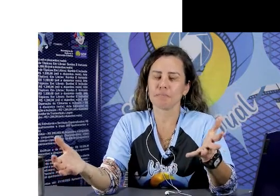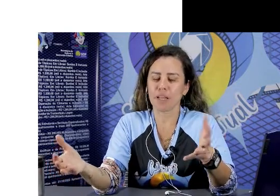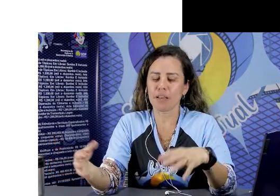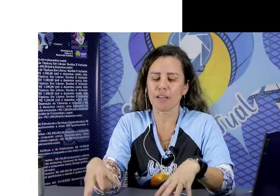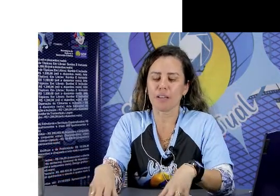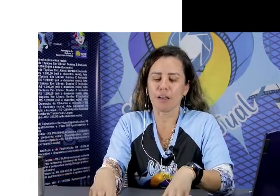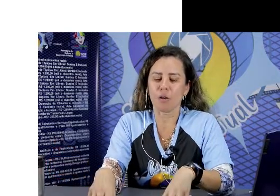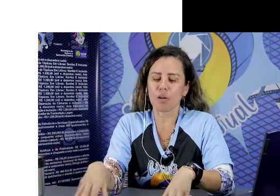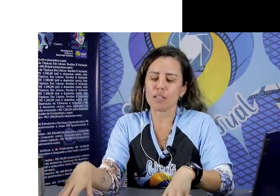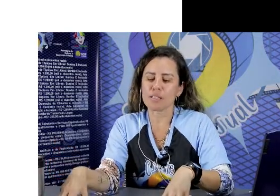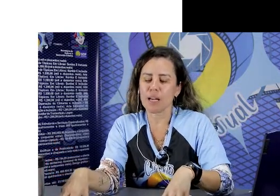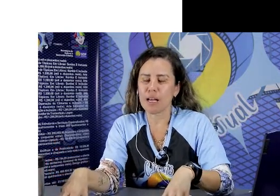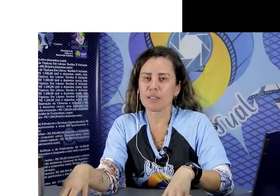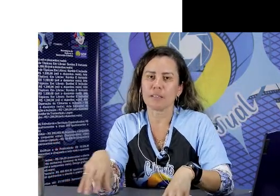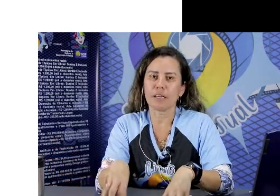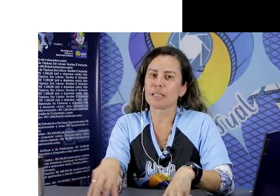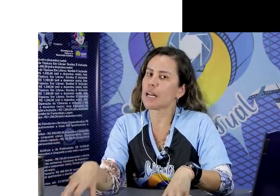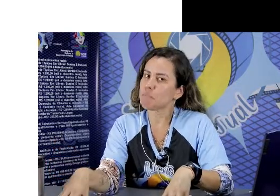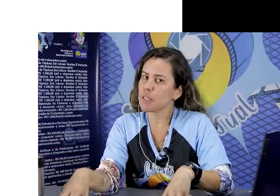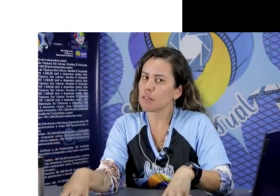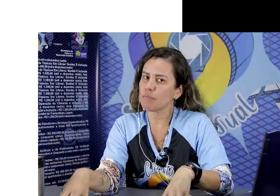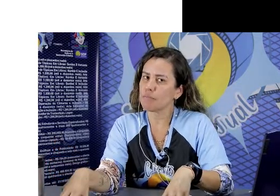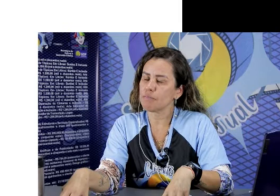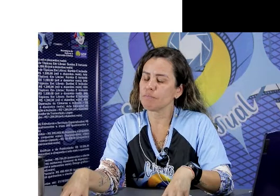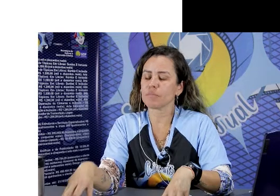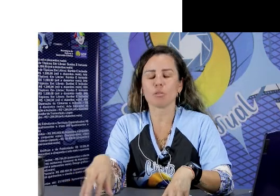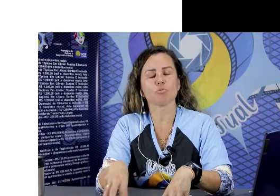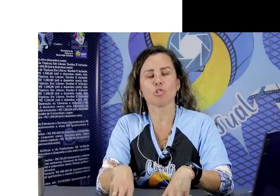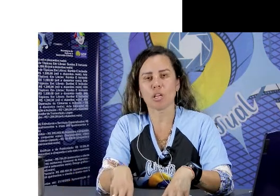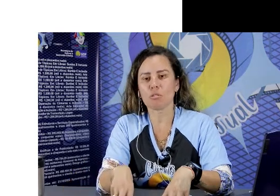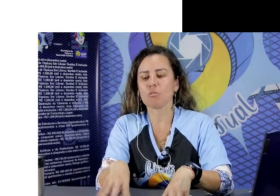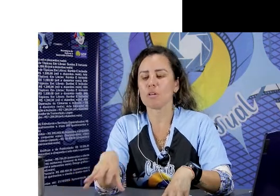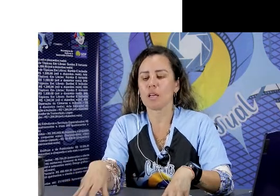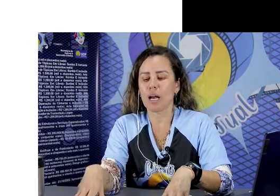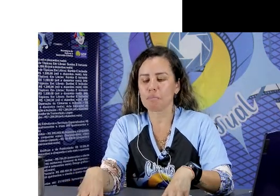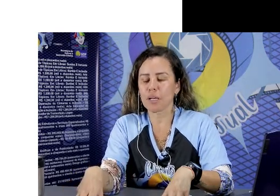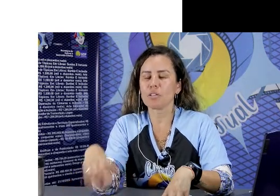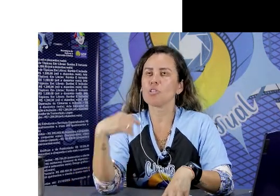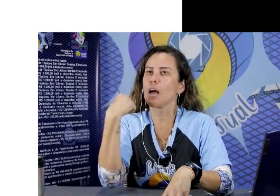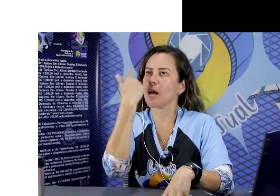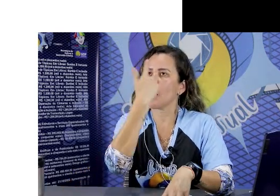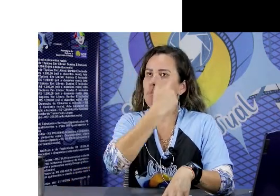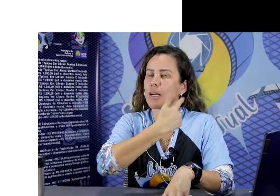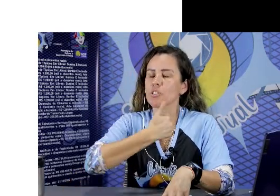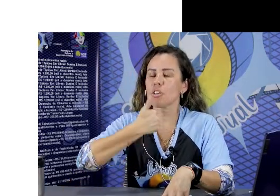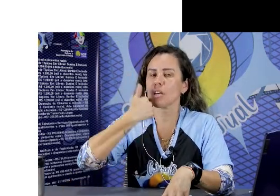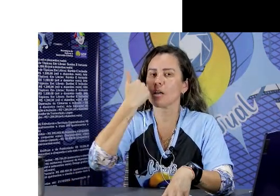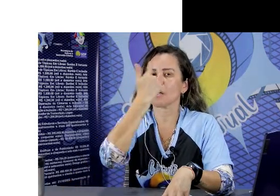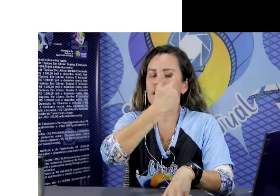né? Oralizar é terapia. Então, o sujeito aprende a partir